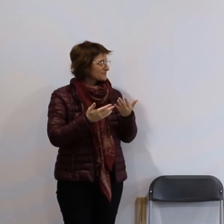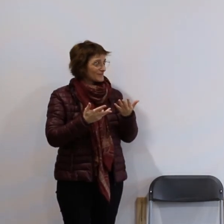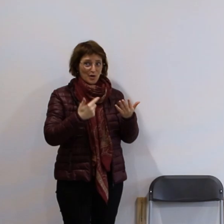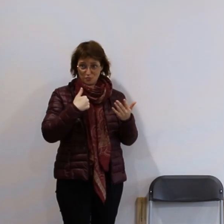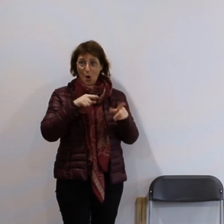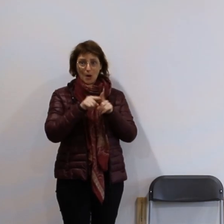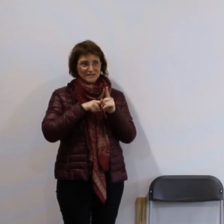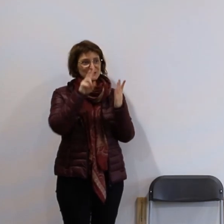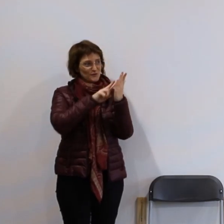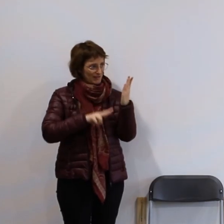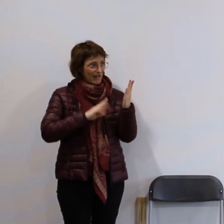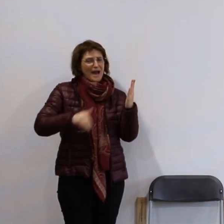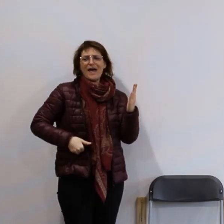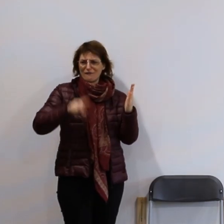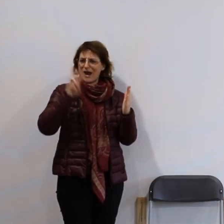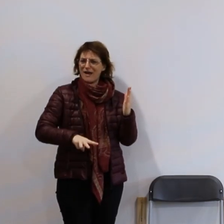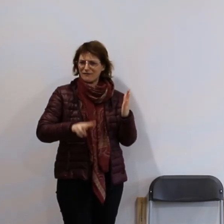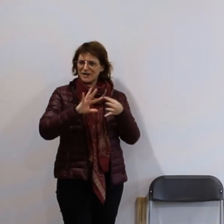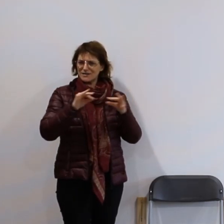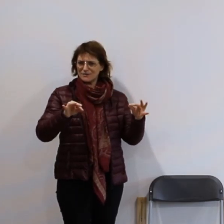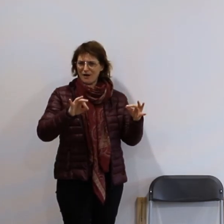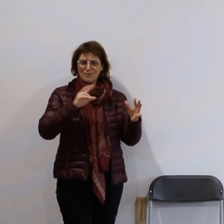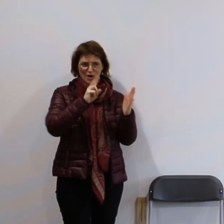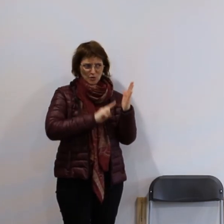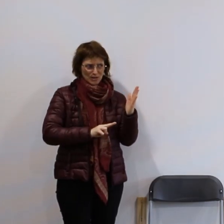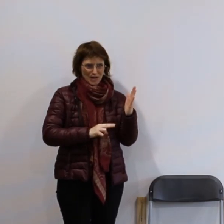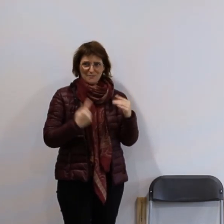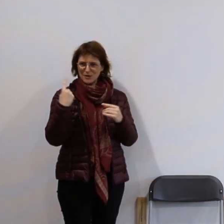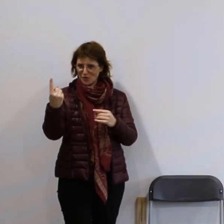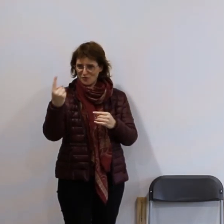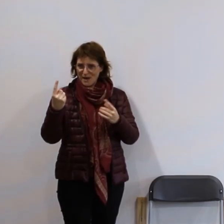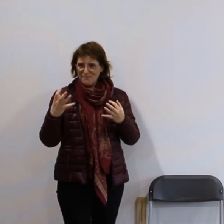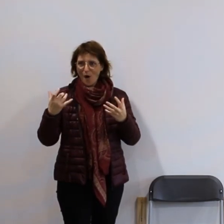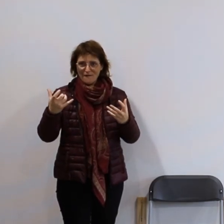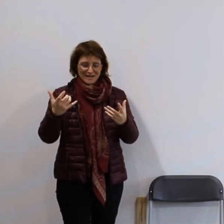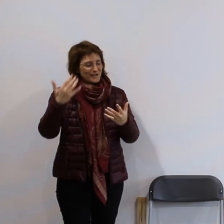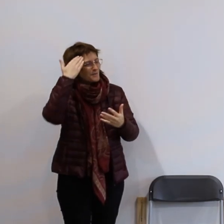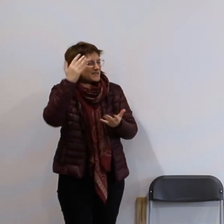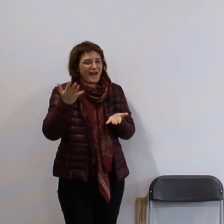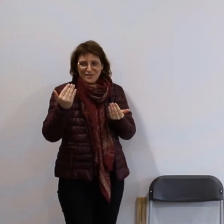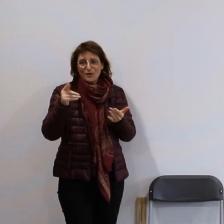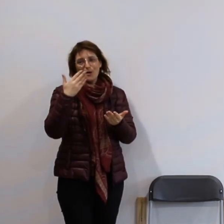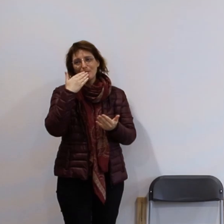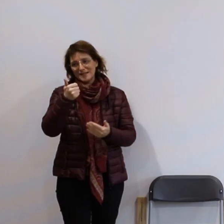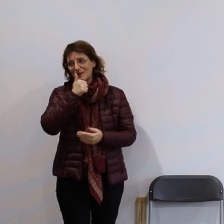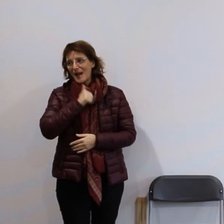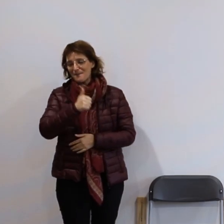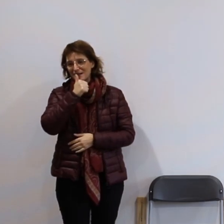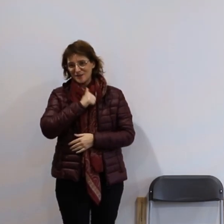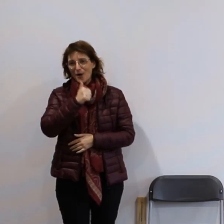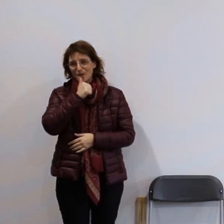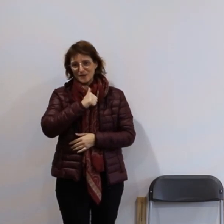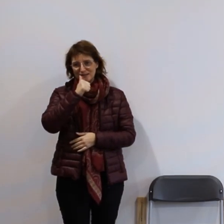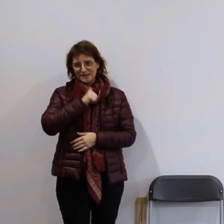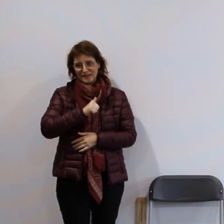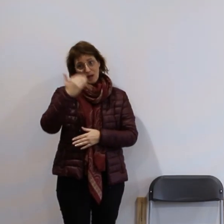je vais lire l'histoire, la fin, la vraie fin, parce que je crois que vous attendez depuis très longtemps. Donc je vous remercie d'avoir été patient. C'est malheureusement pour